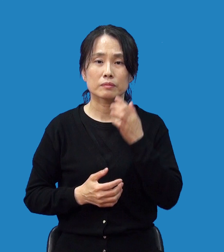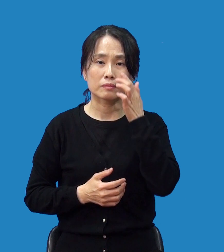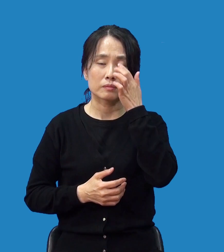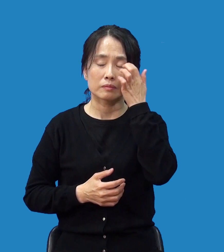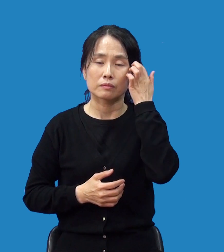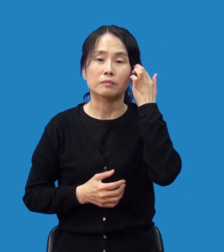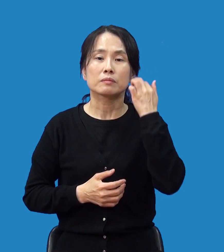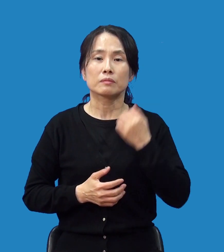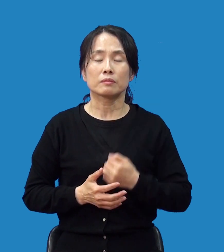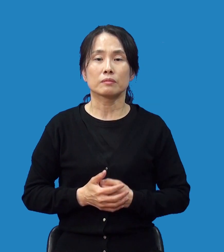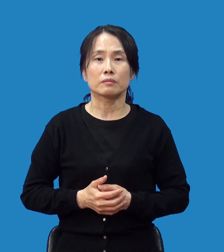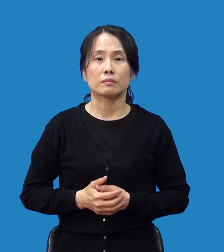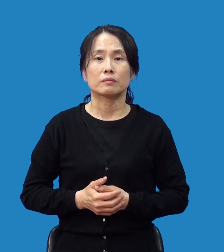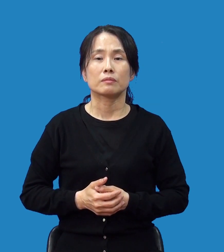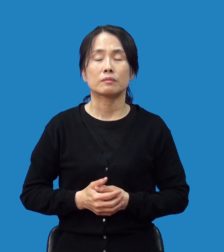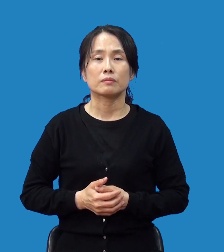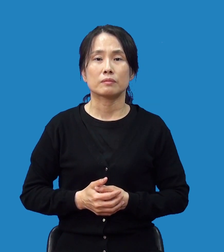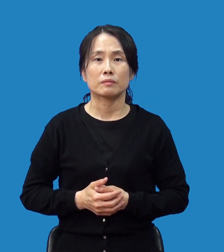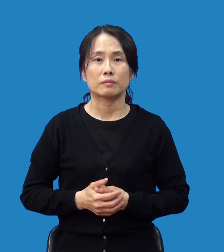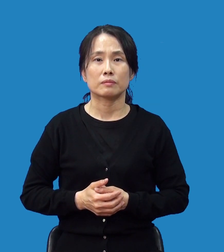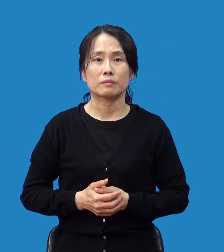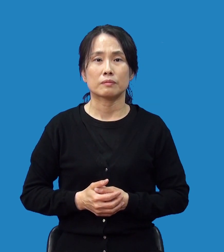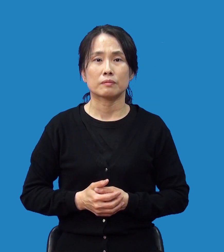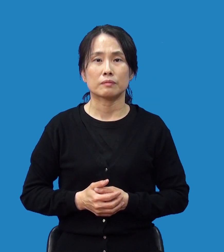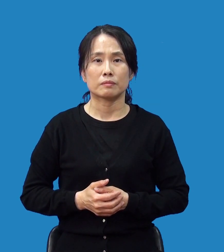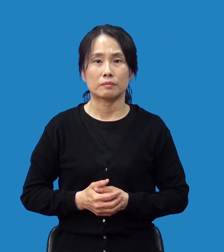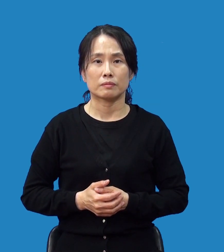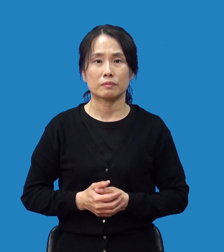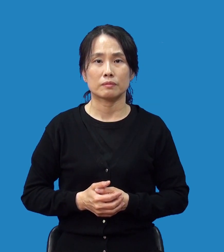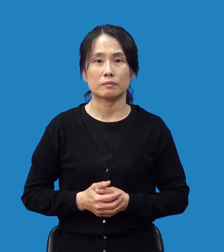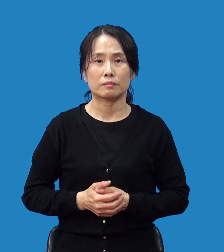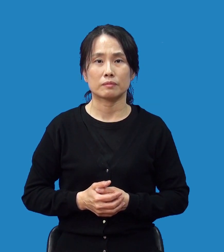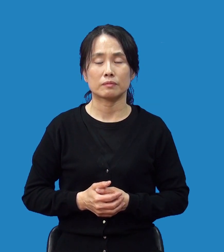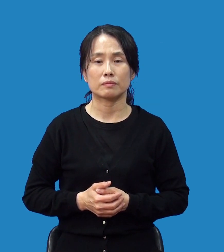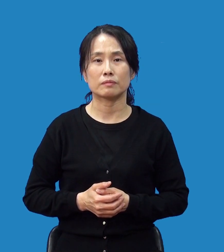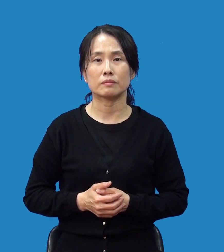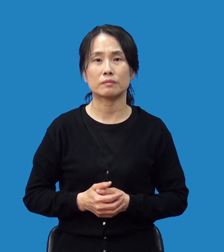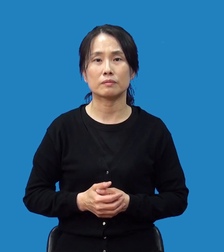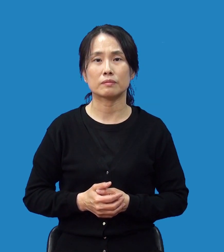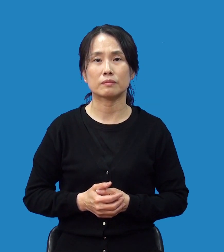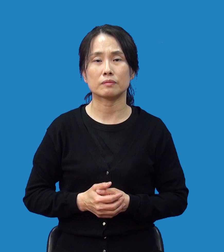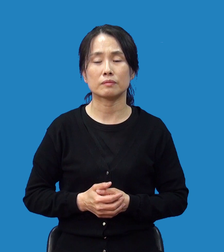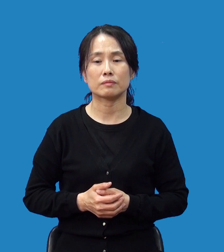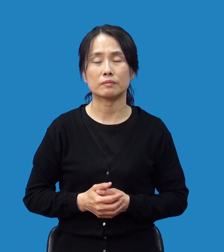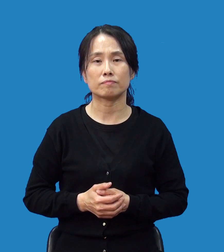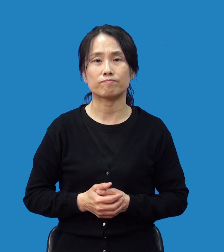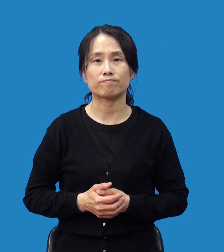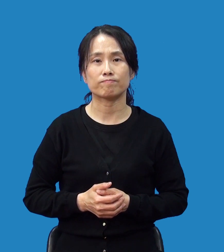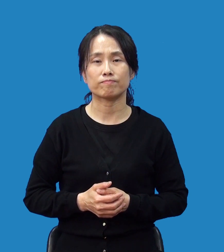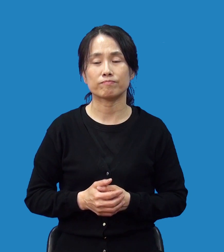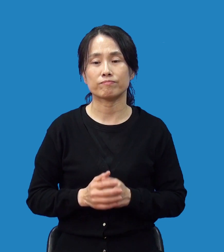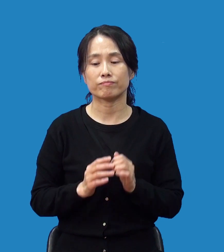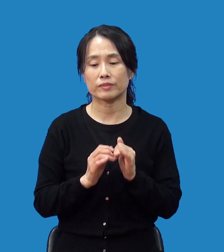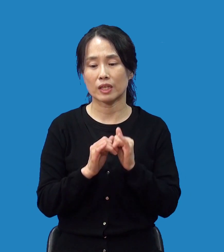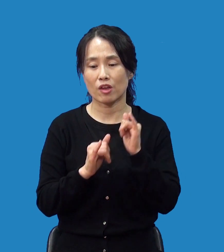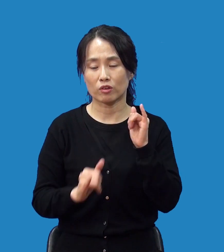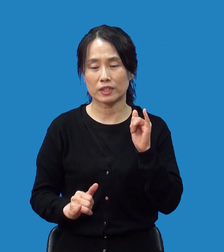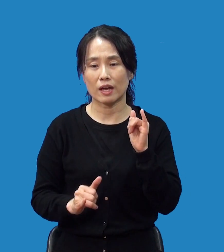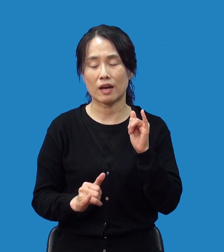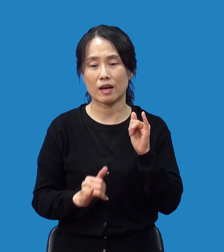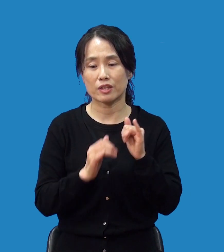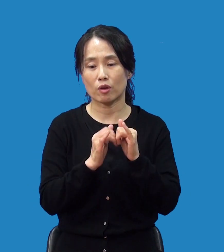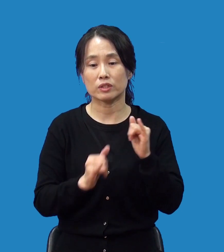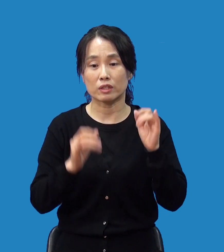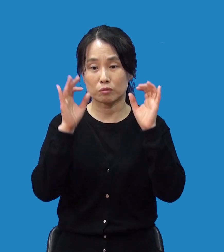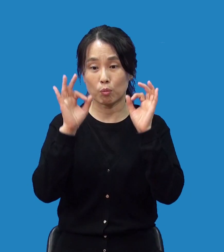이 기준이 되겠죠. 여기에 바로 역사의 비극이 있고 역사의 희망이